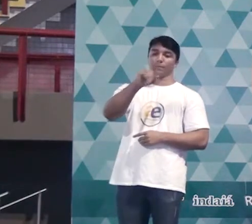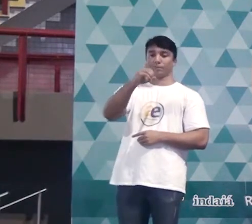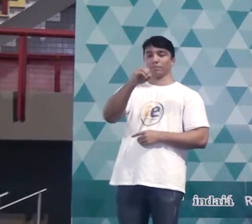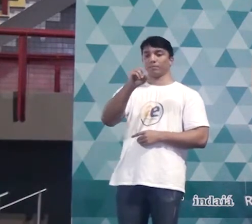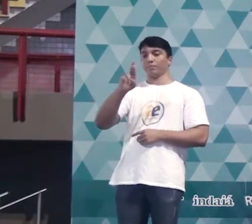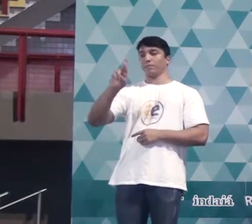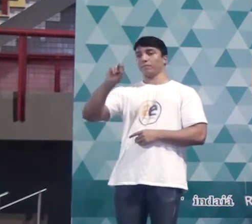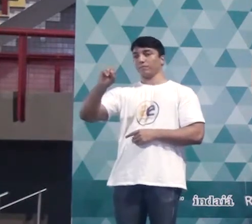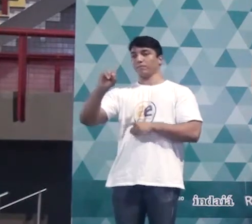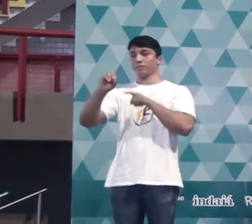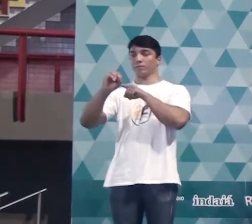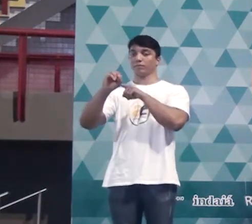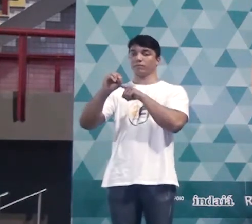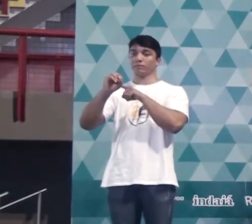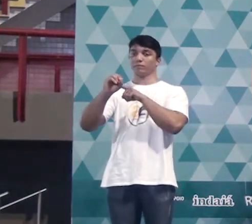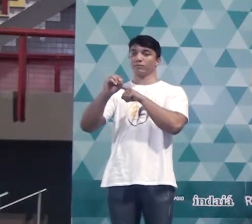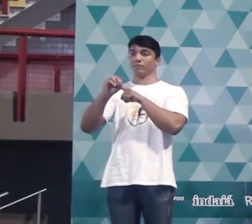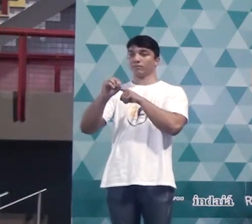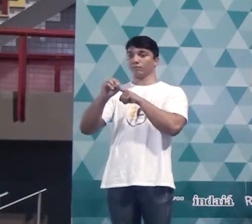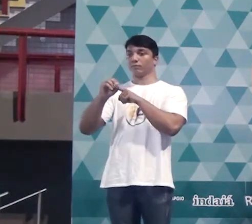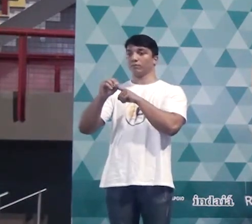matadouro.